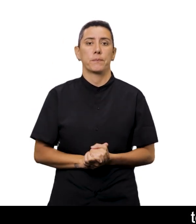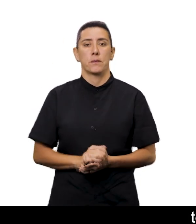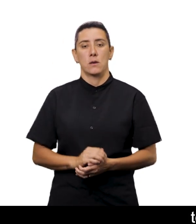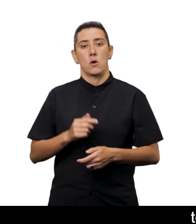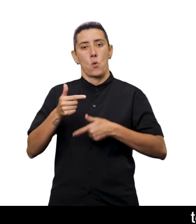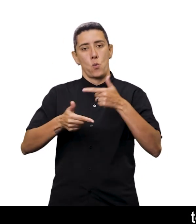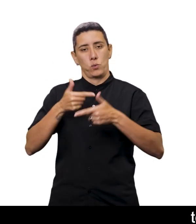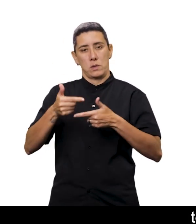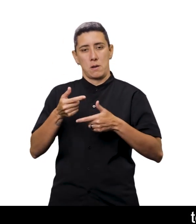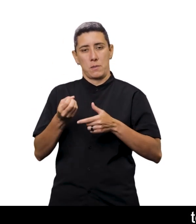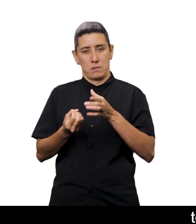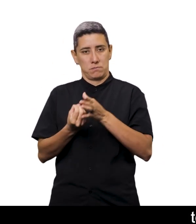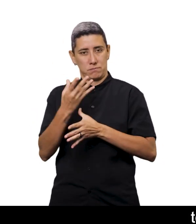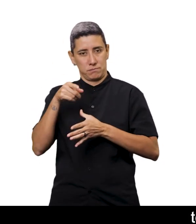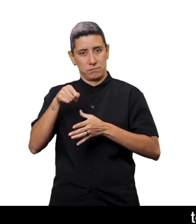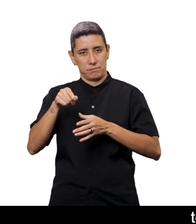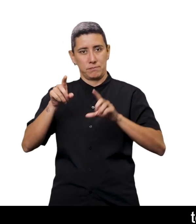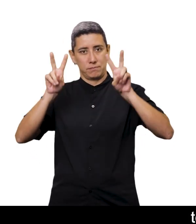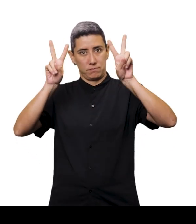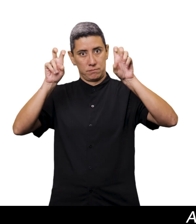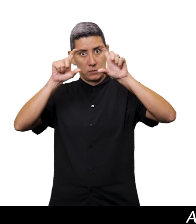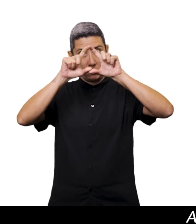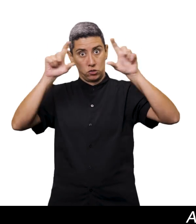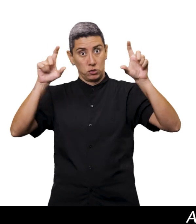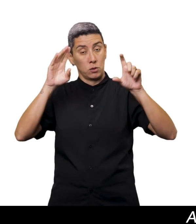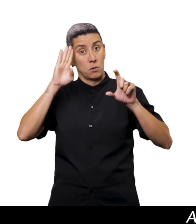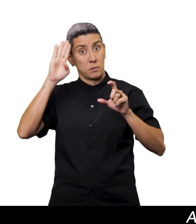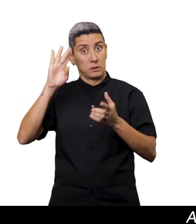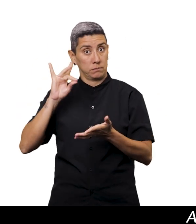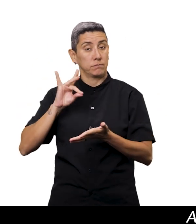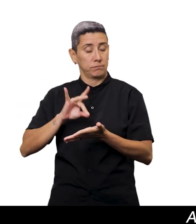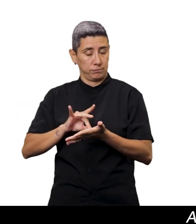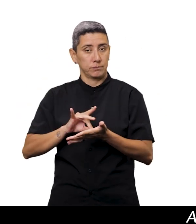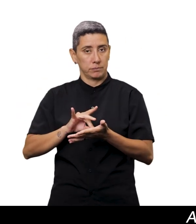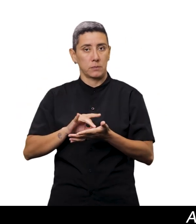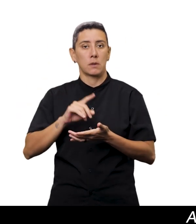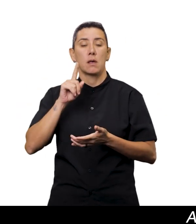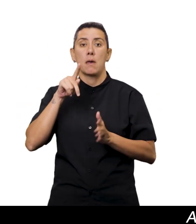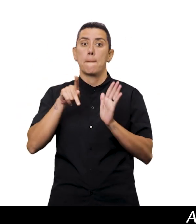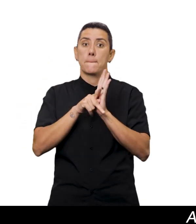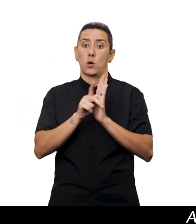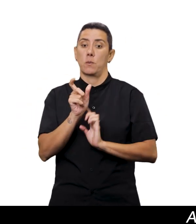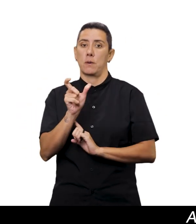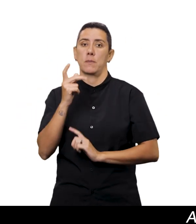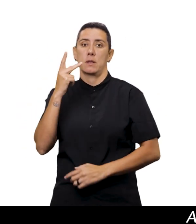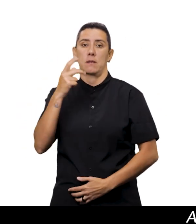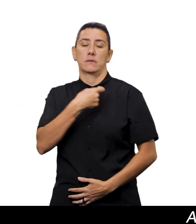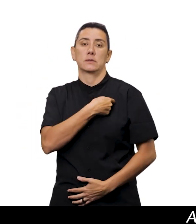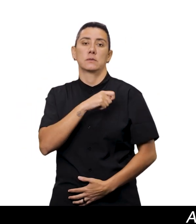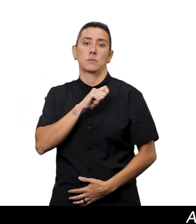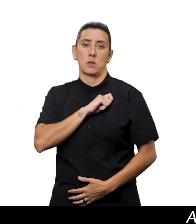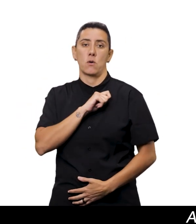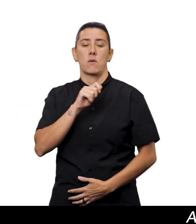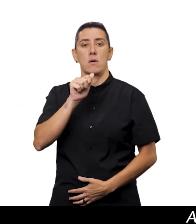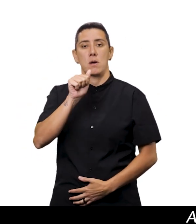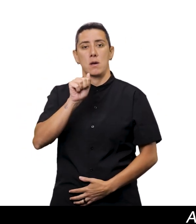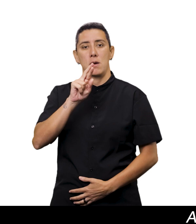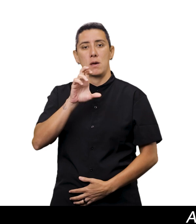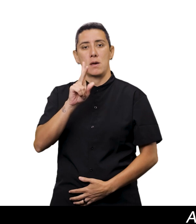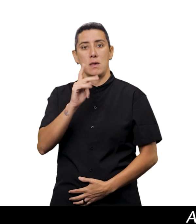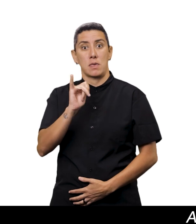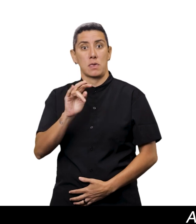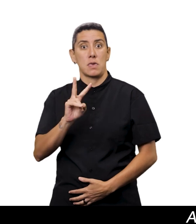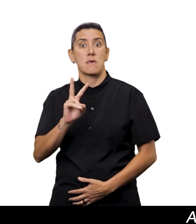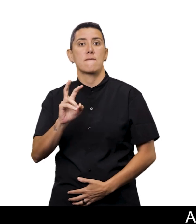título original sua versão em espanhol: Arquivo, Nuestro Tiempo, Nuestro Desejo,